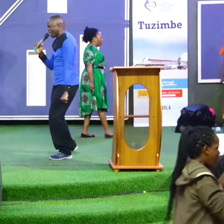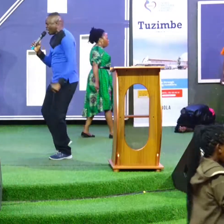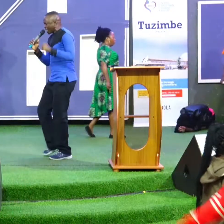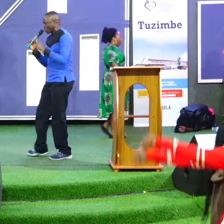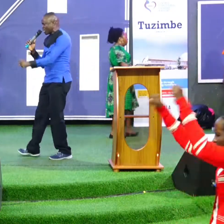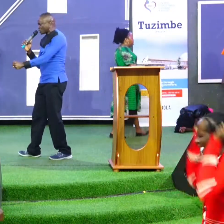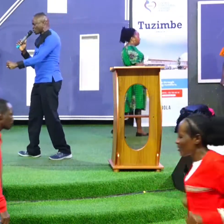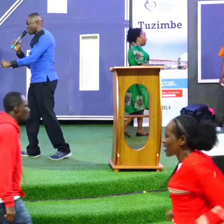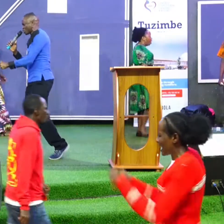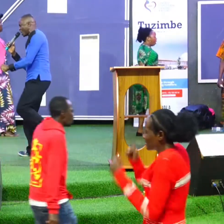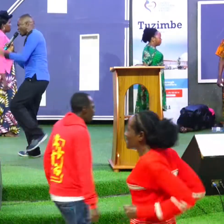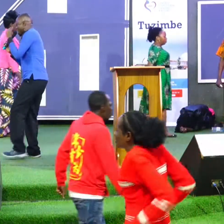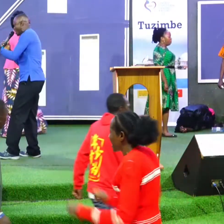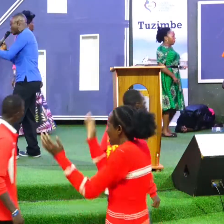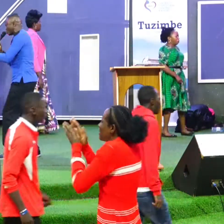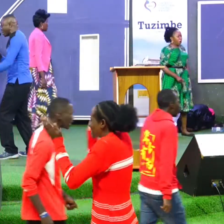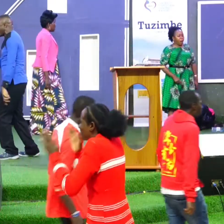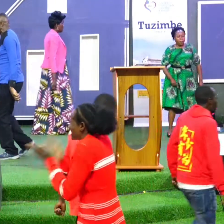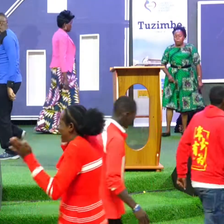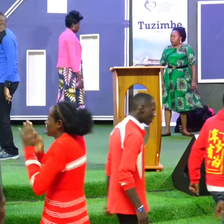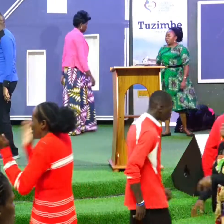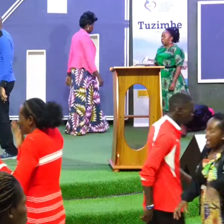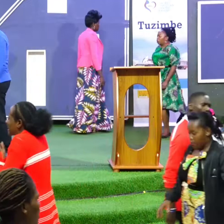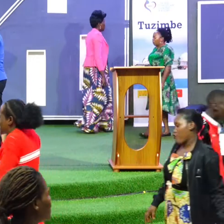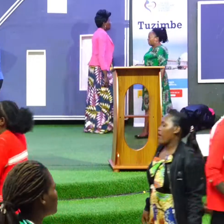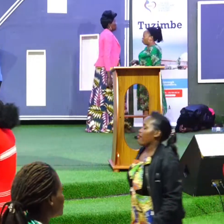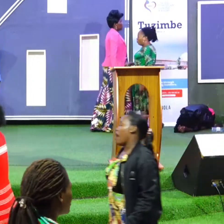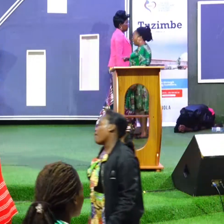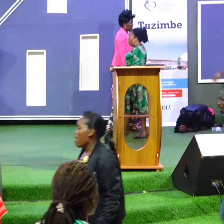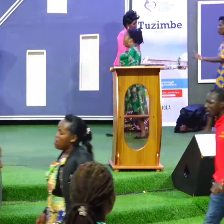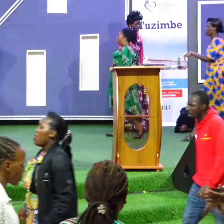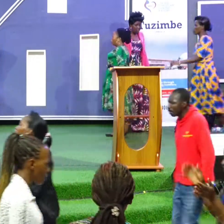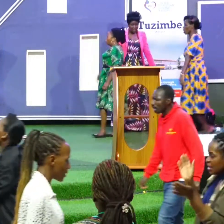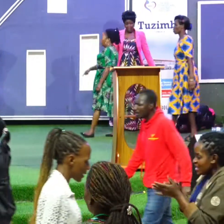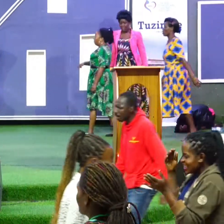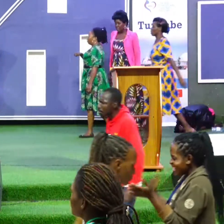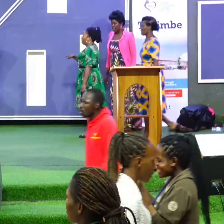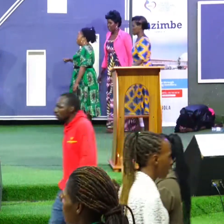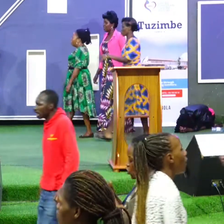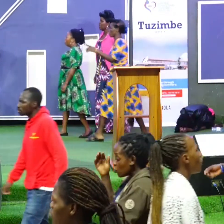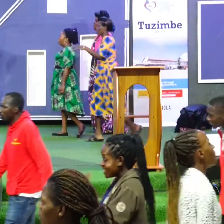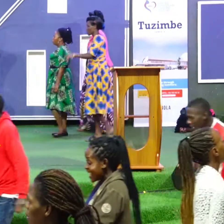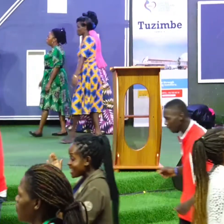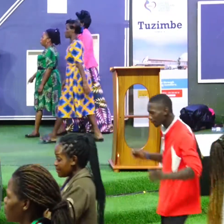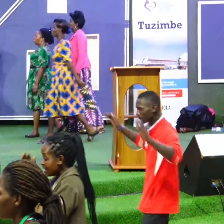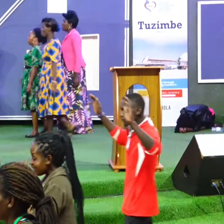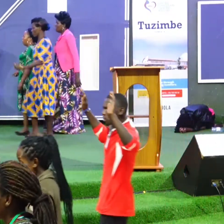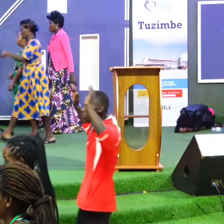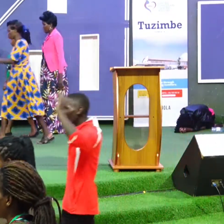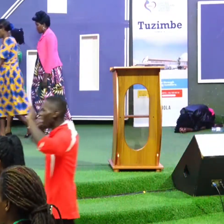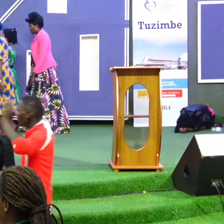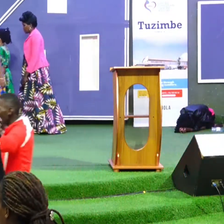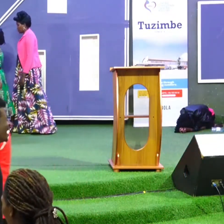nunula Katonda tutasa Encholu walero otase mikono jange Otase mikono jange